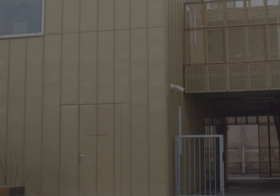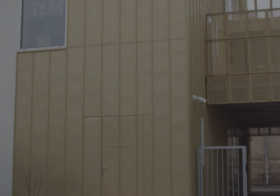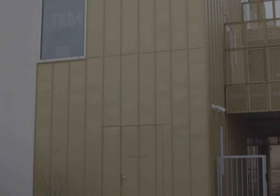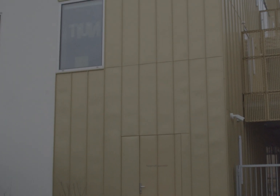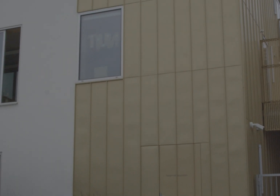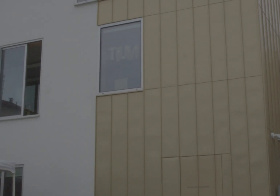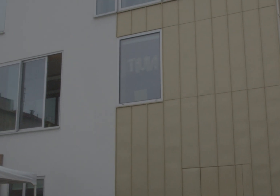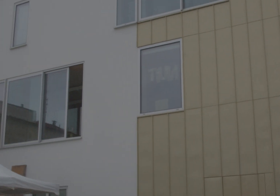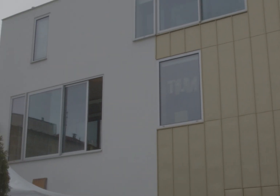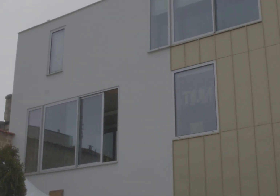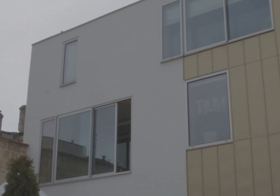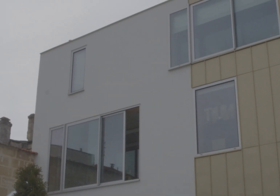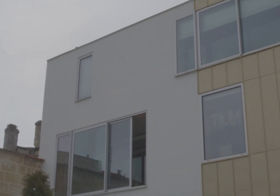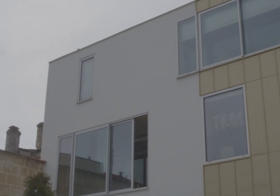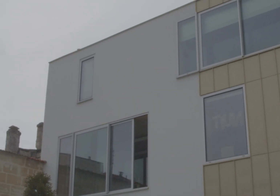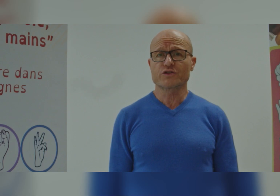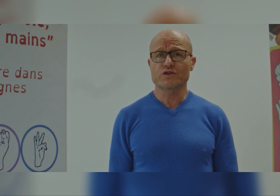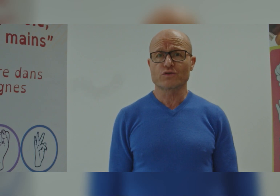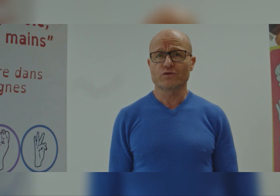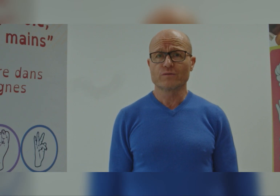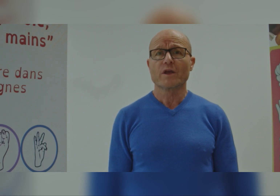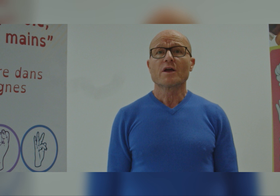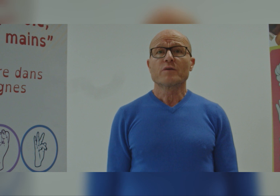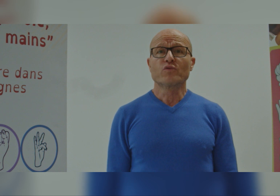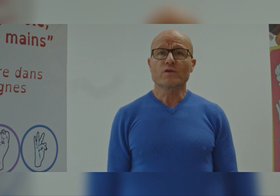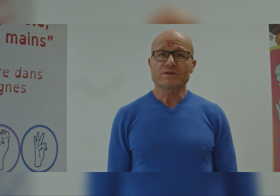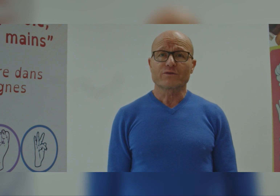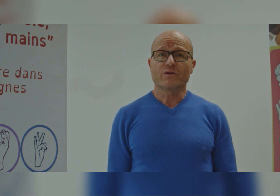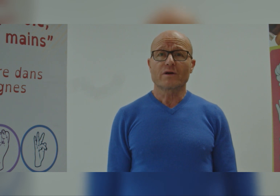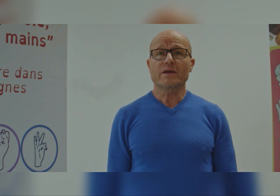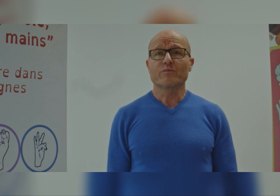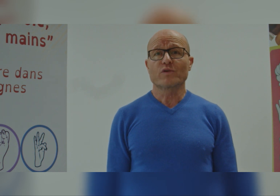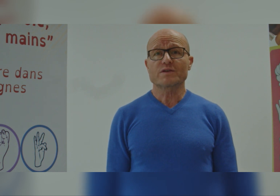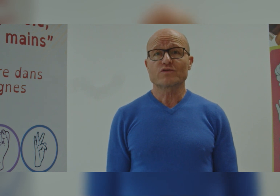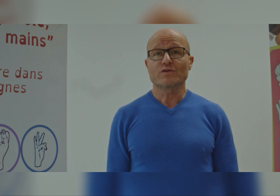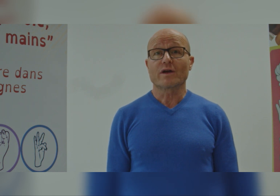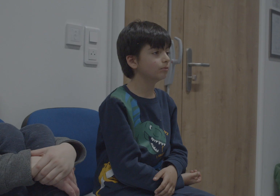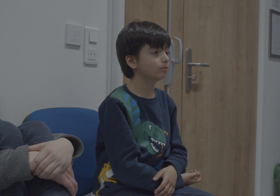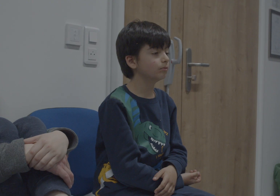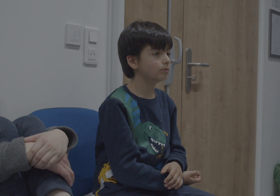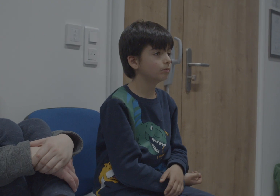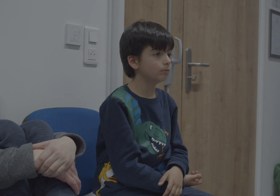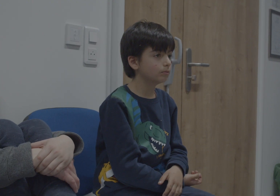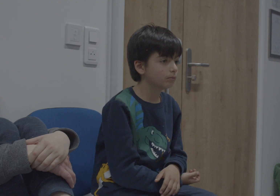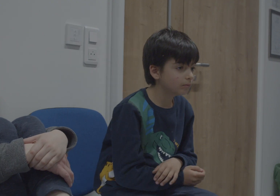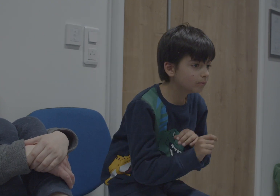dispensons des cours de langue des signes un jeudi sur deux pour les enfants et pour les adultes. Les enfants qui viennent, pour eux,